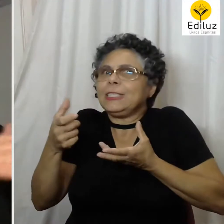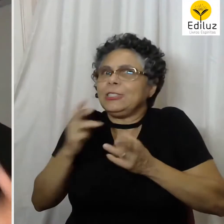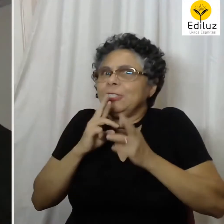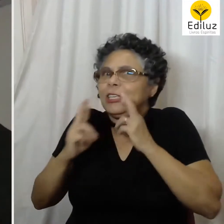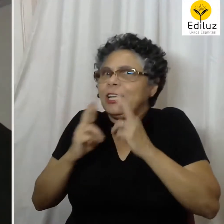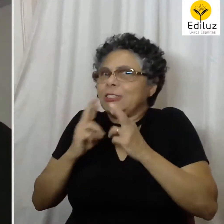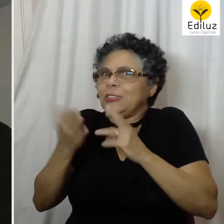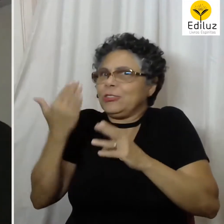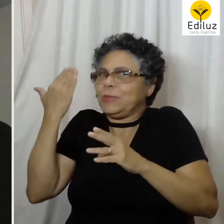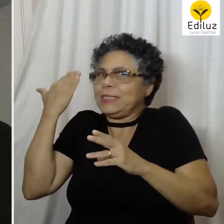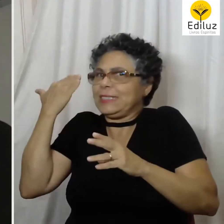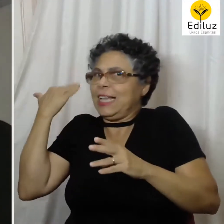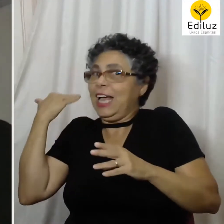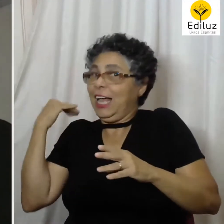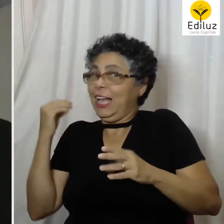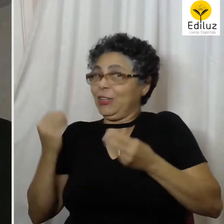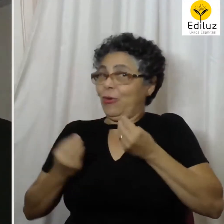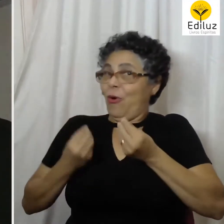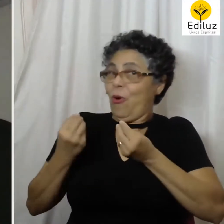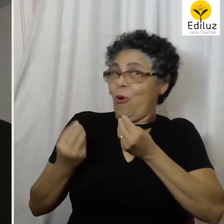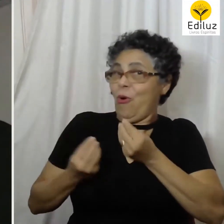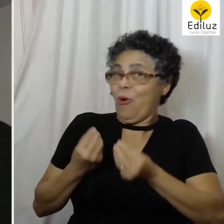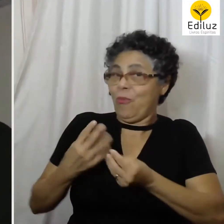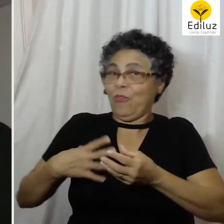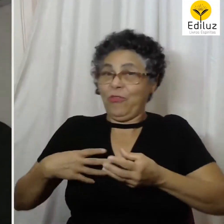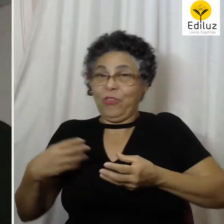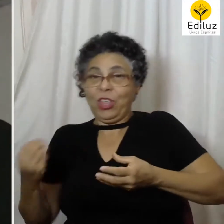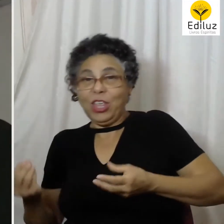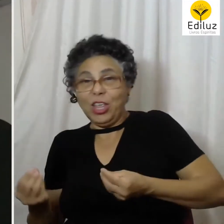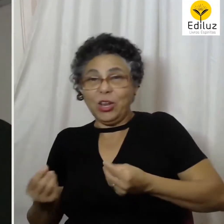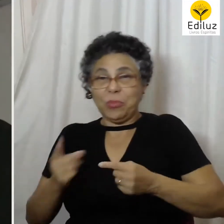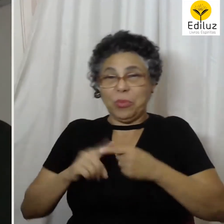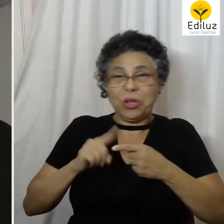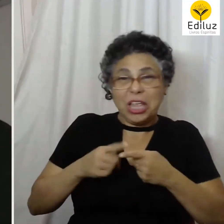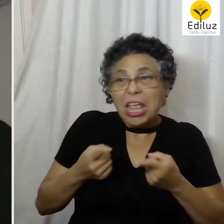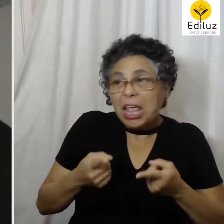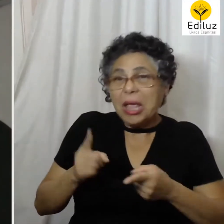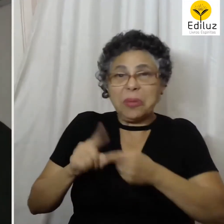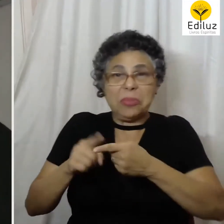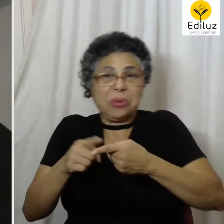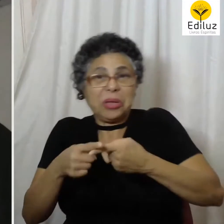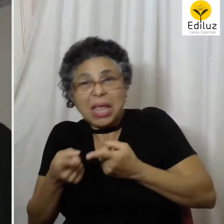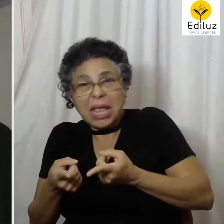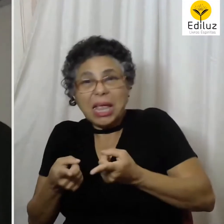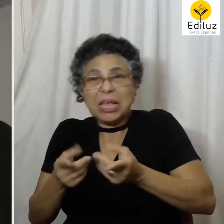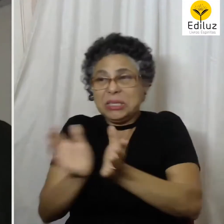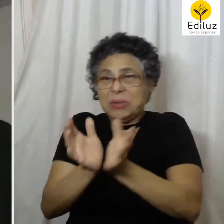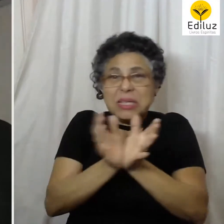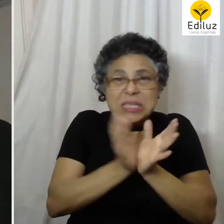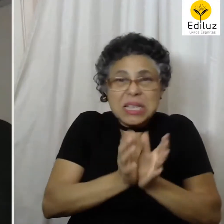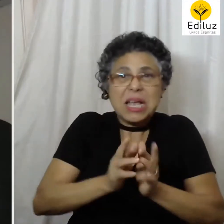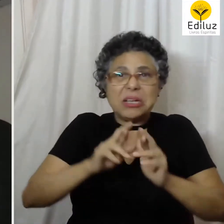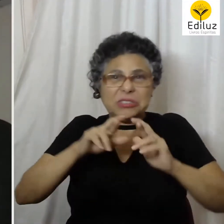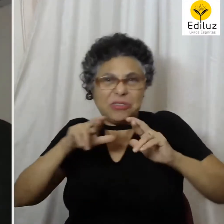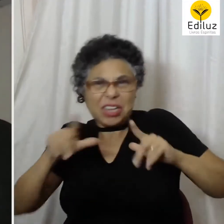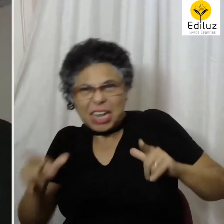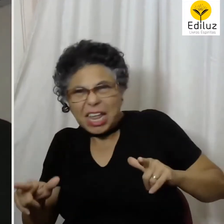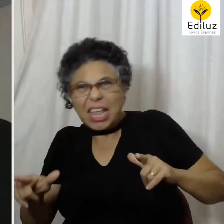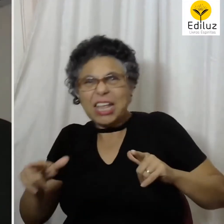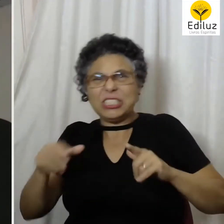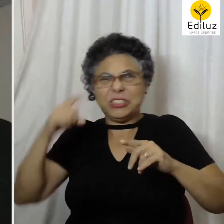relações anteriores com aquele filho por conta das situações pelas quais a família passa,